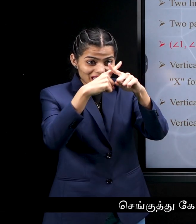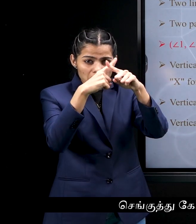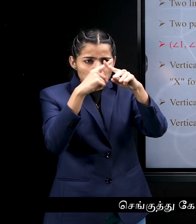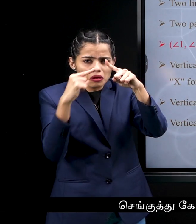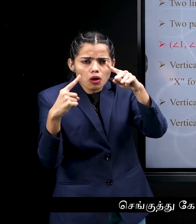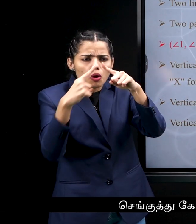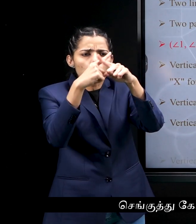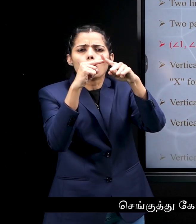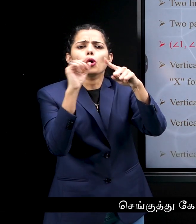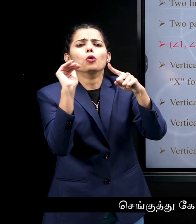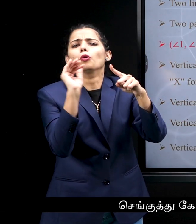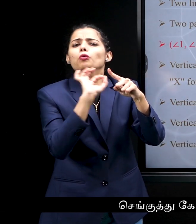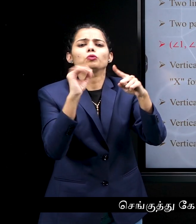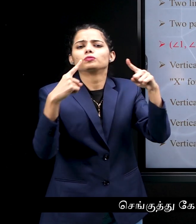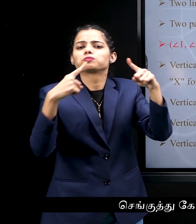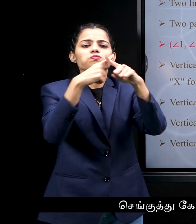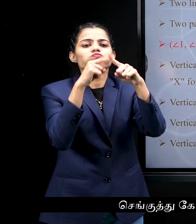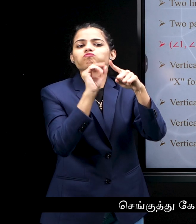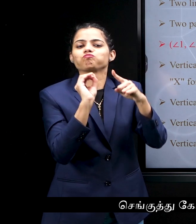செங்குத்து கோணங்கள் எப்போதும் அருகாமையில் இருக்கும்.